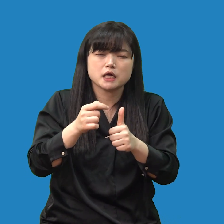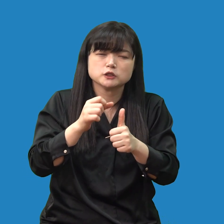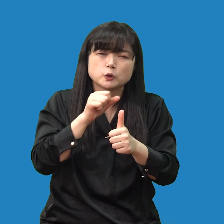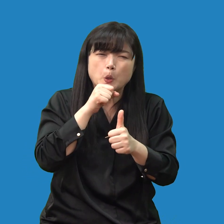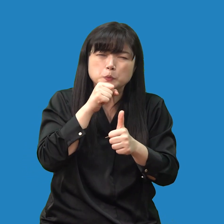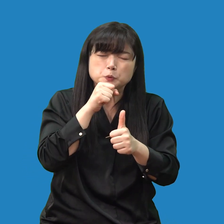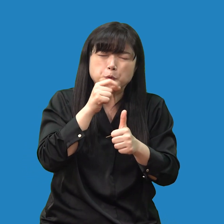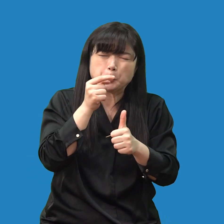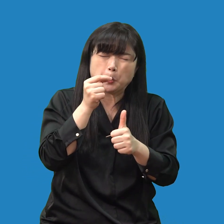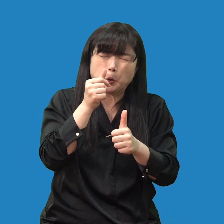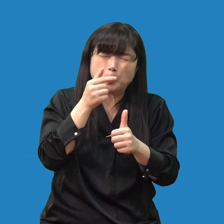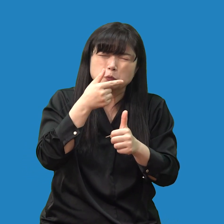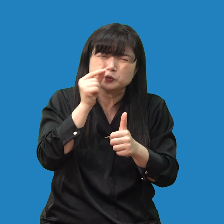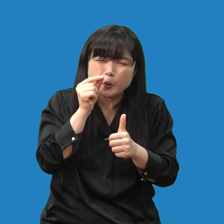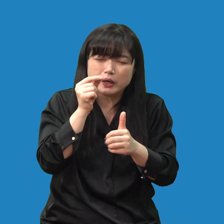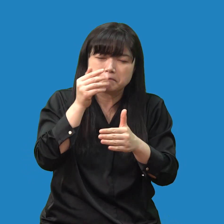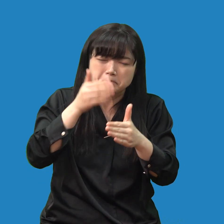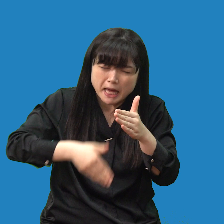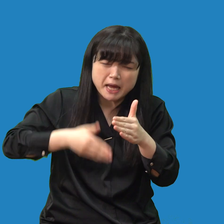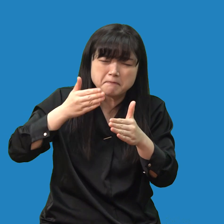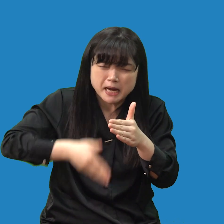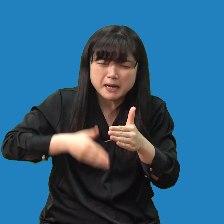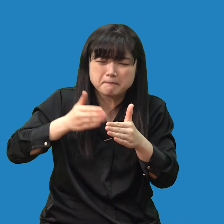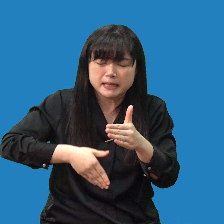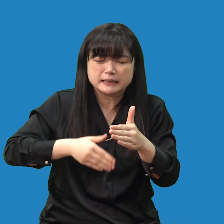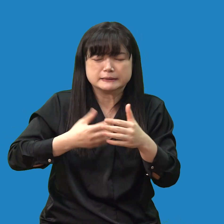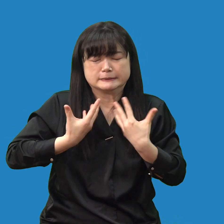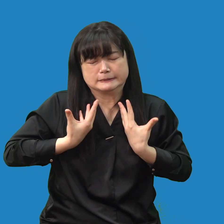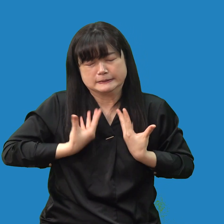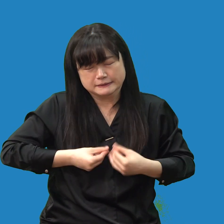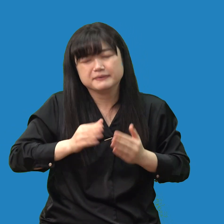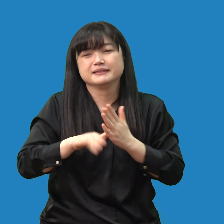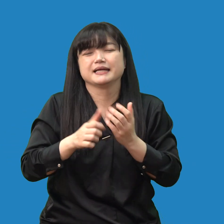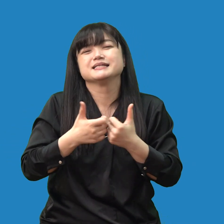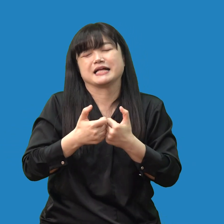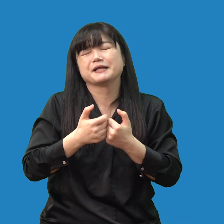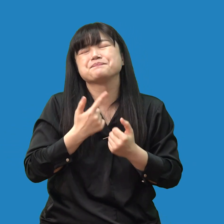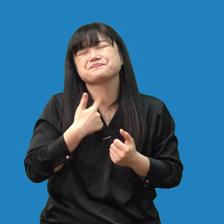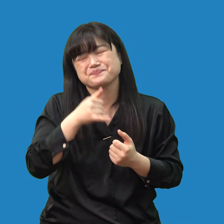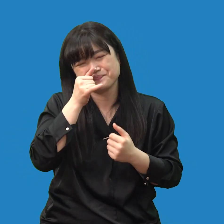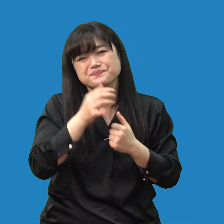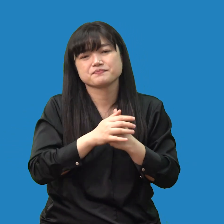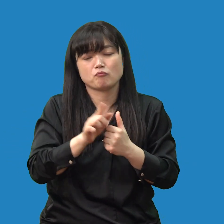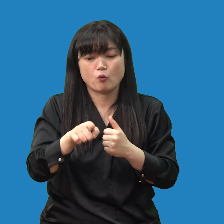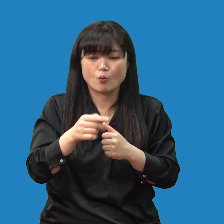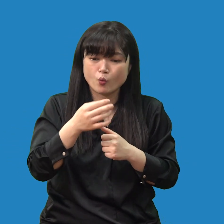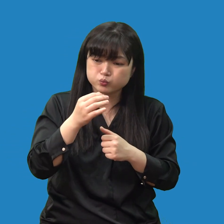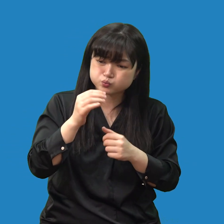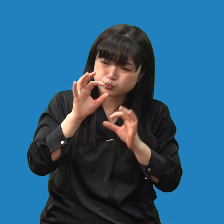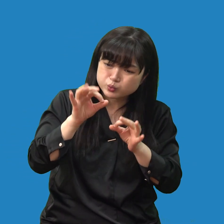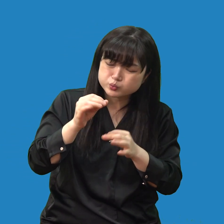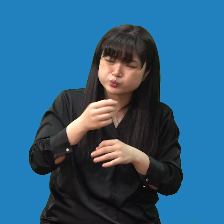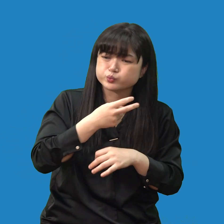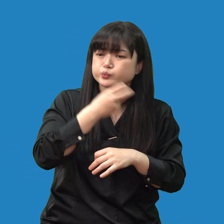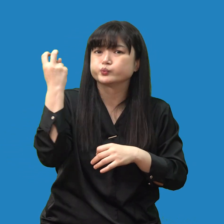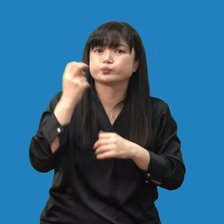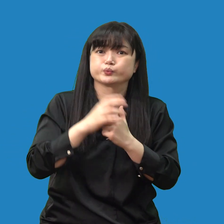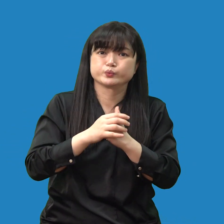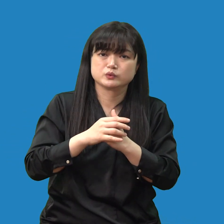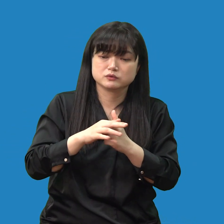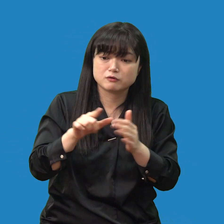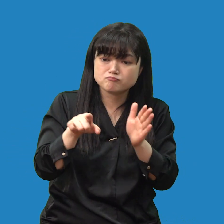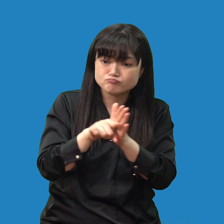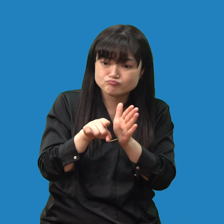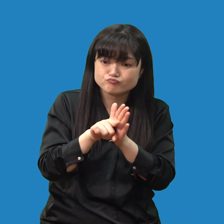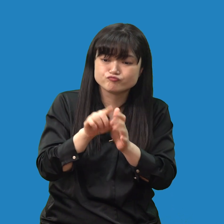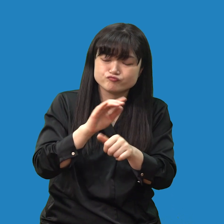차이로 계속 떨어져서 낙심을 하고 있을 때 제가 상담을 했습니다. 자질도 좋고 또 부모님께